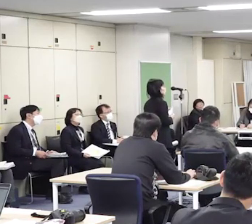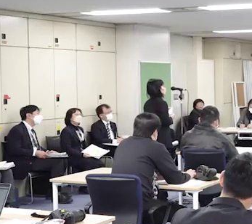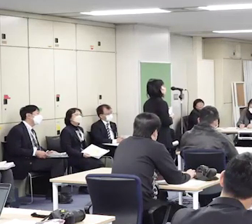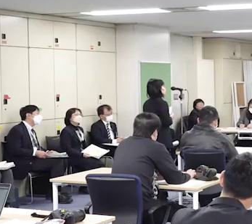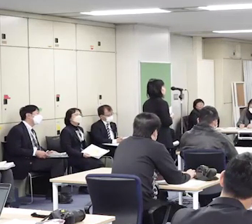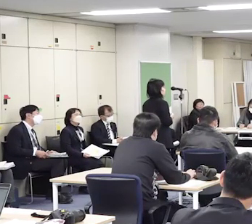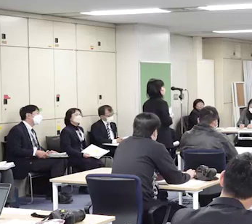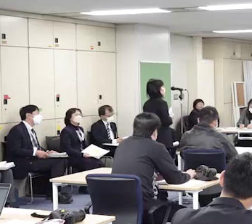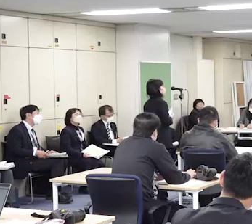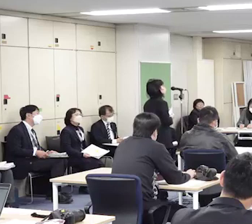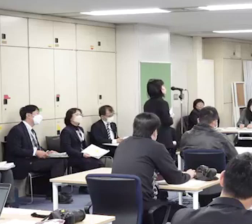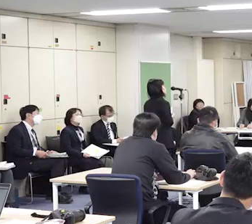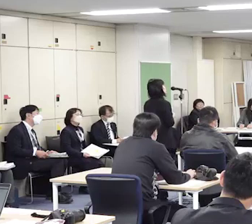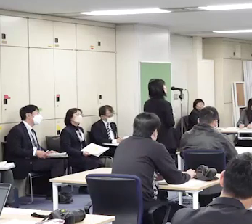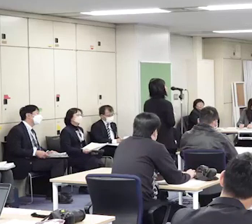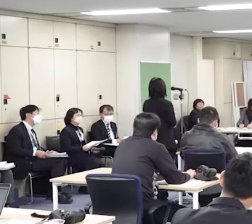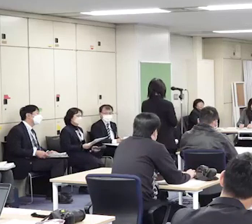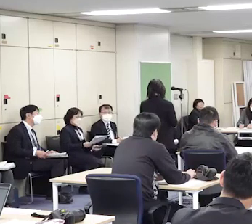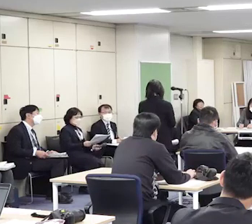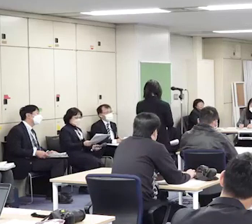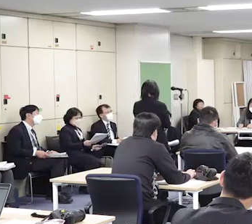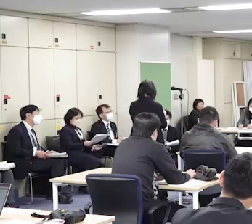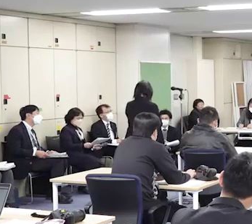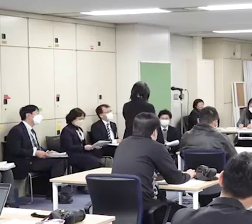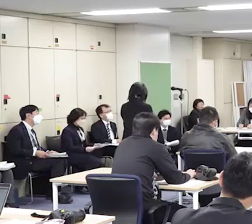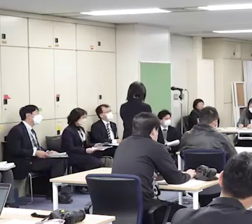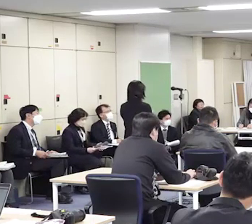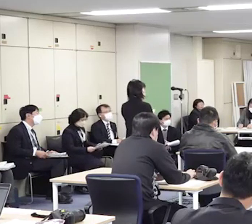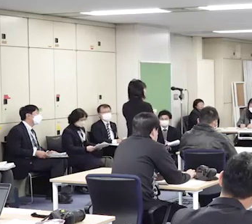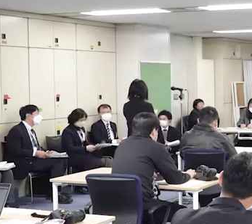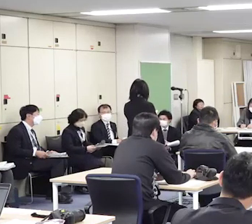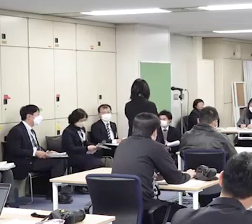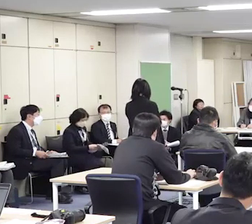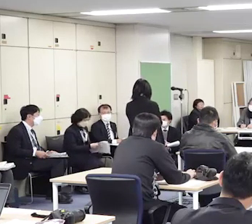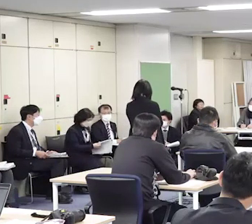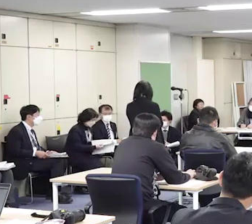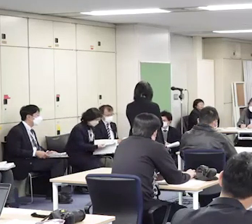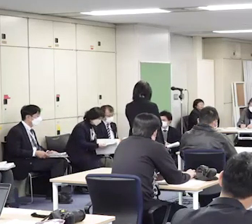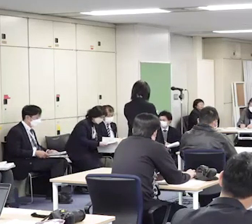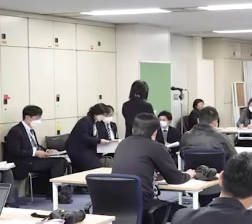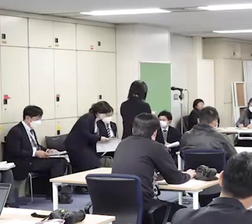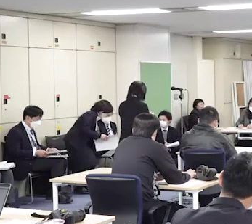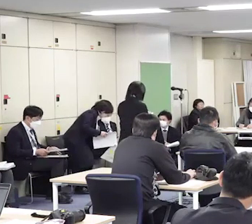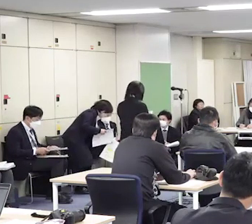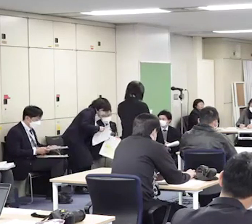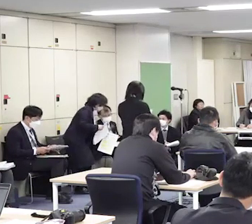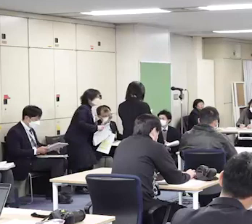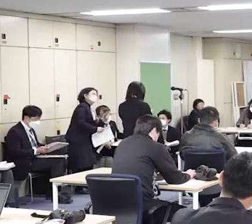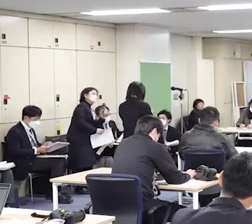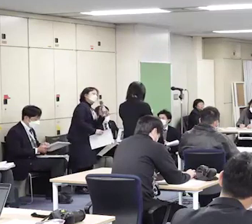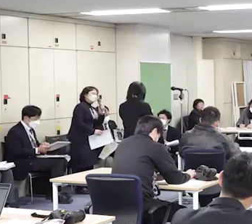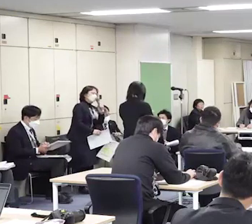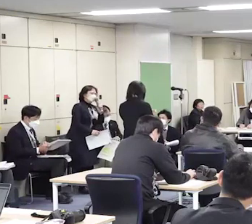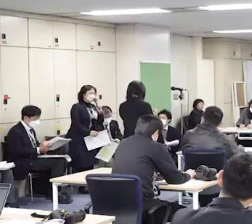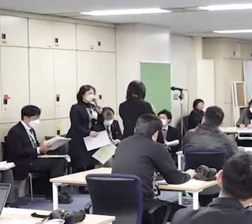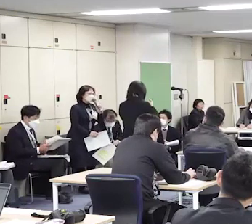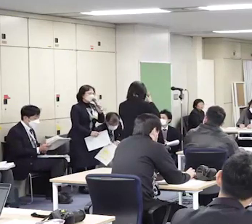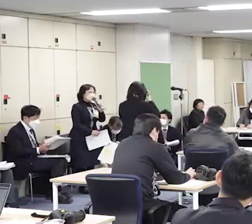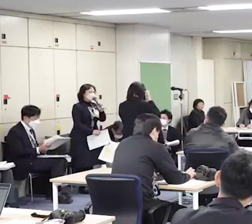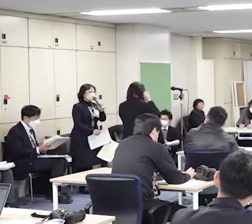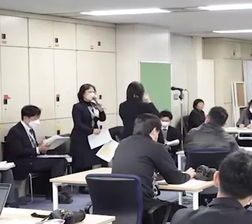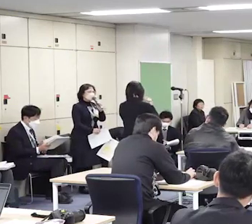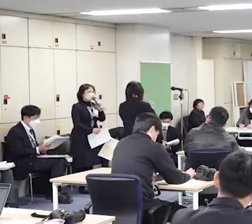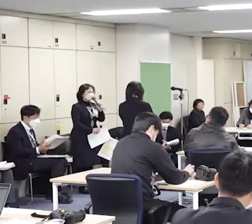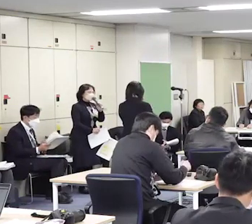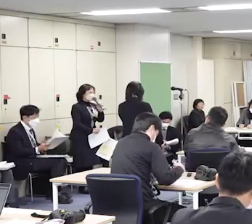調査内容が出てたりはするんでしょうか？ この点についても詳細ですので、担当からお願いします。 あの